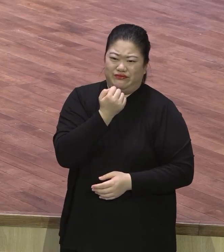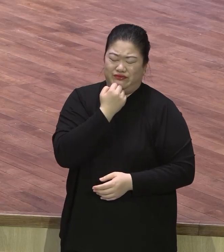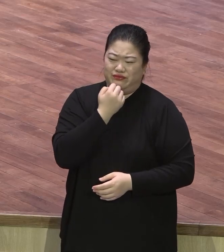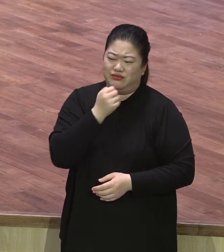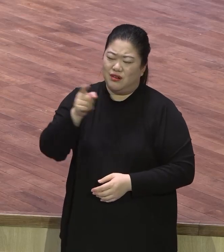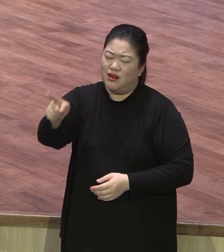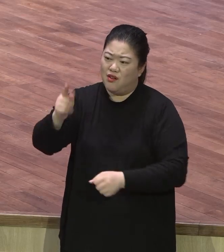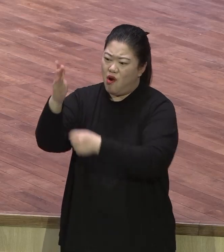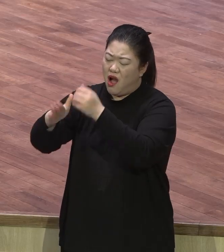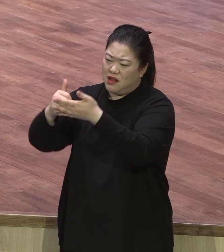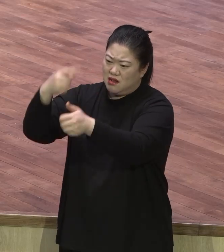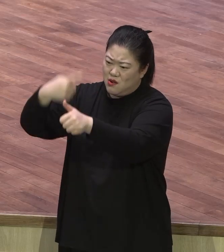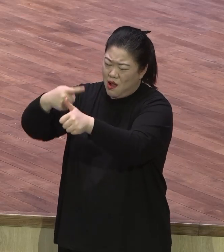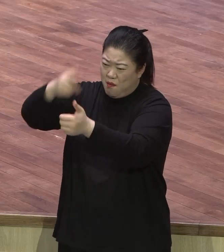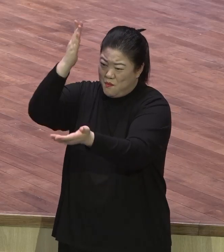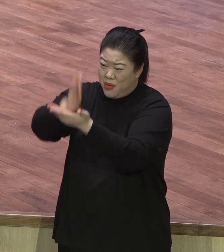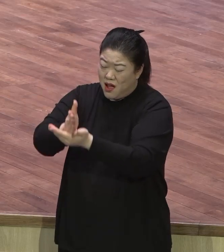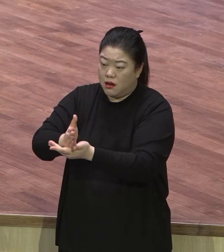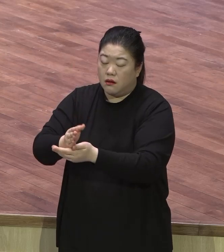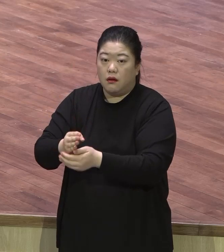2000년이 지난 지금까지도